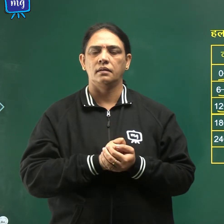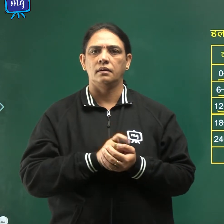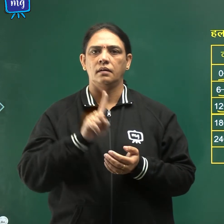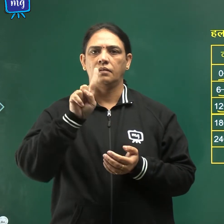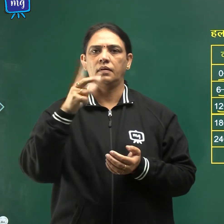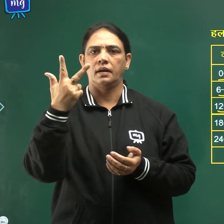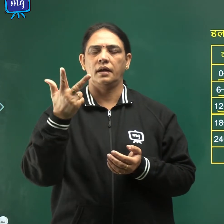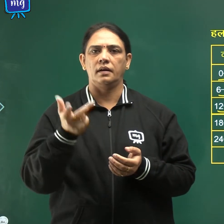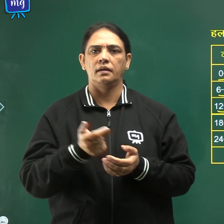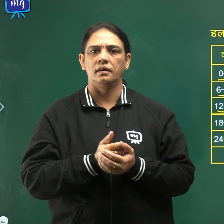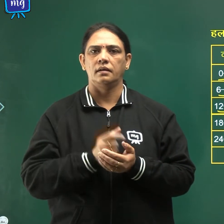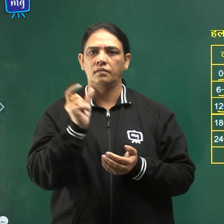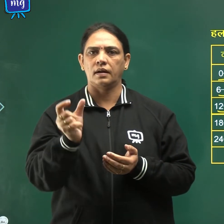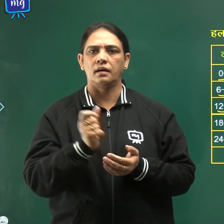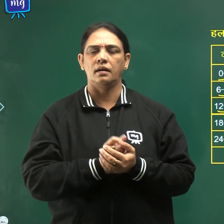18 वर्ग का